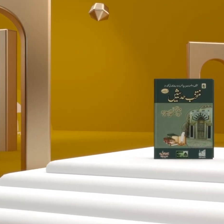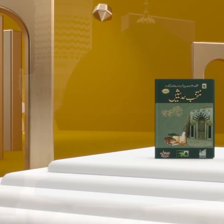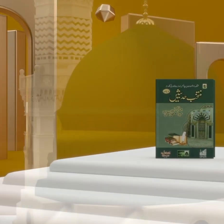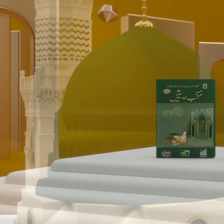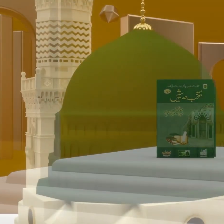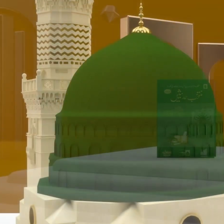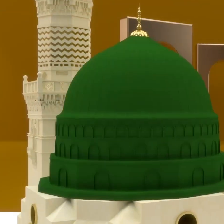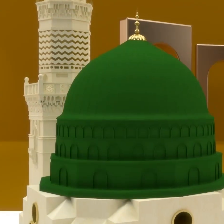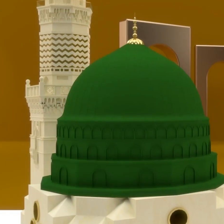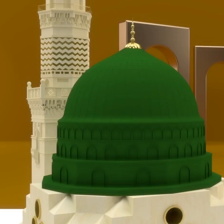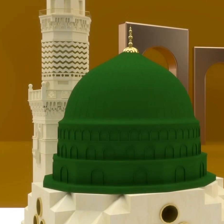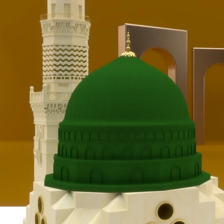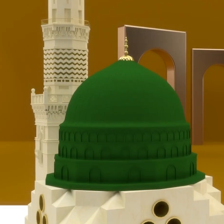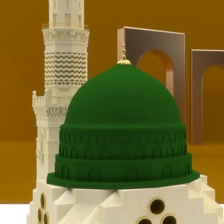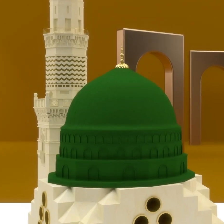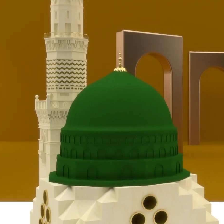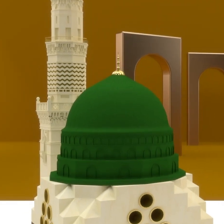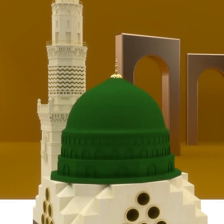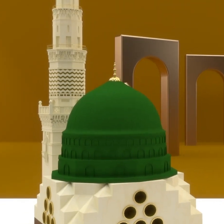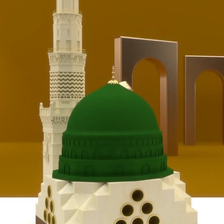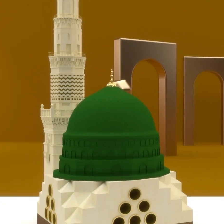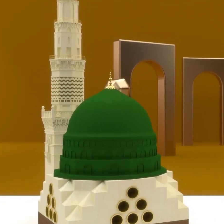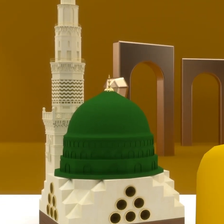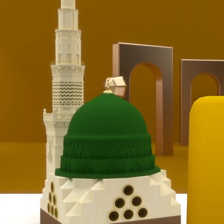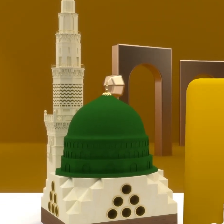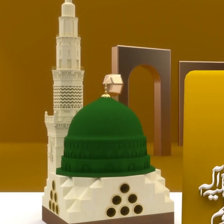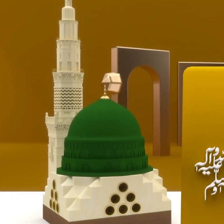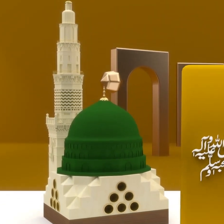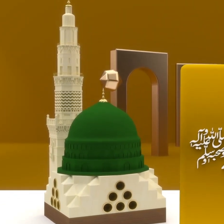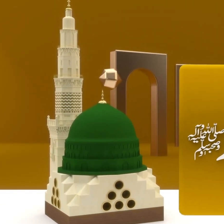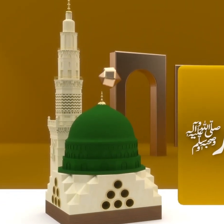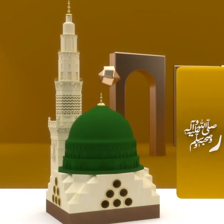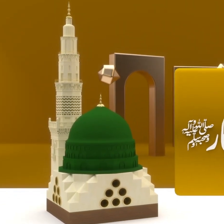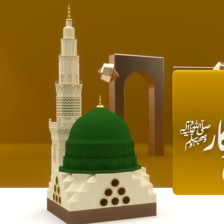کی باتیں میرے سرکار